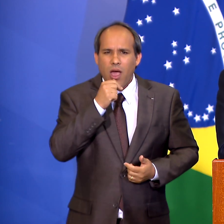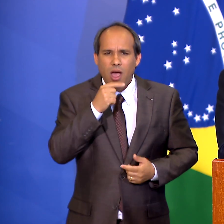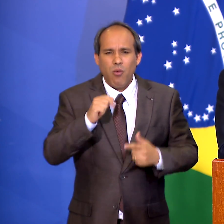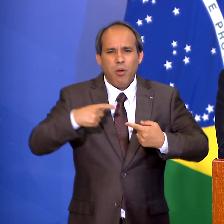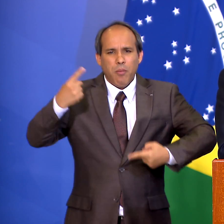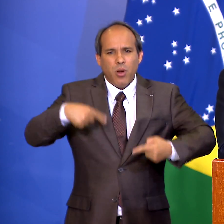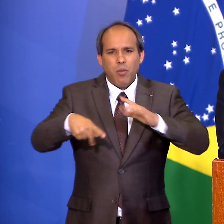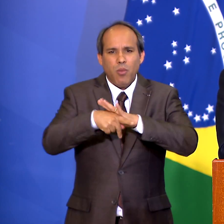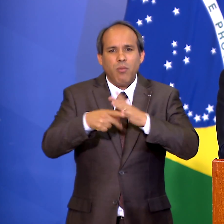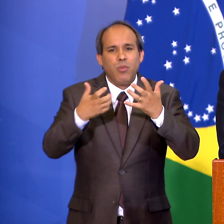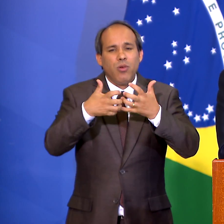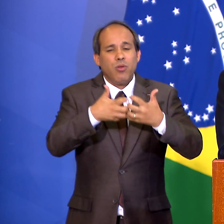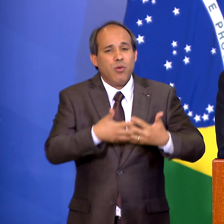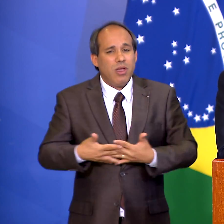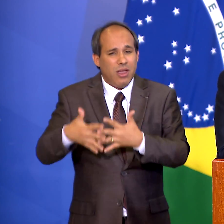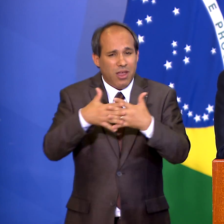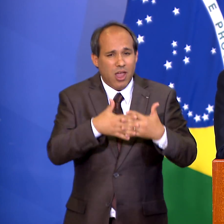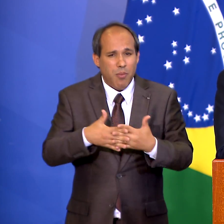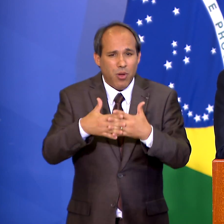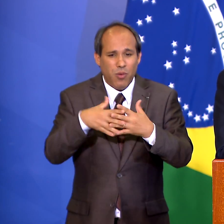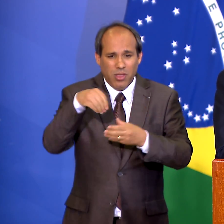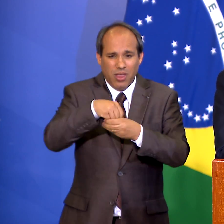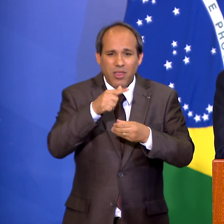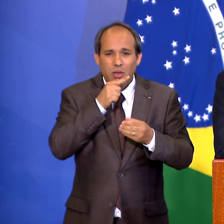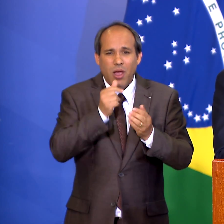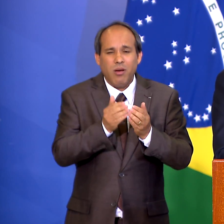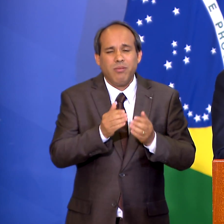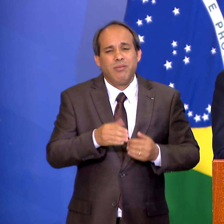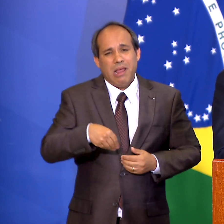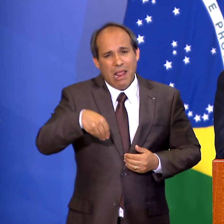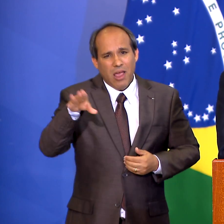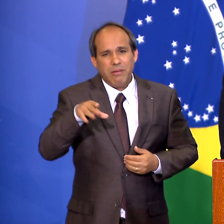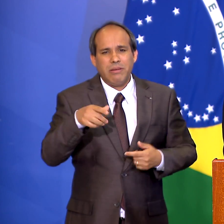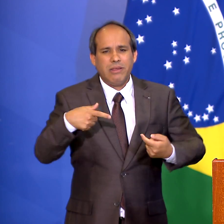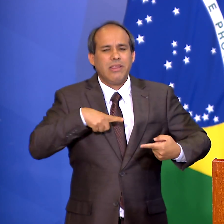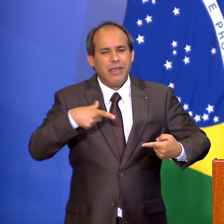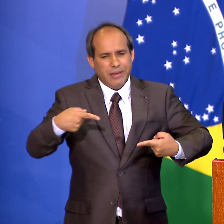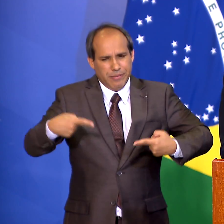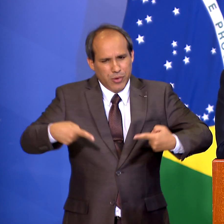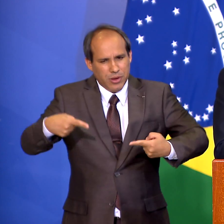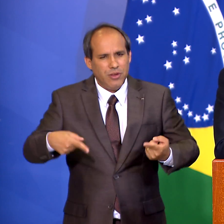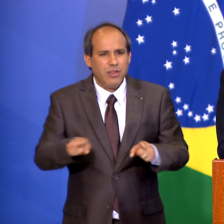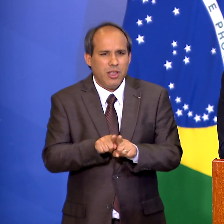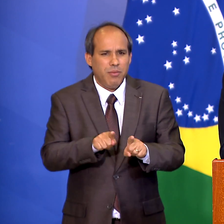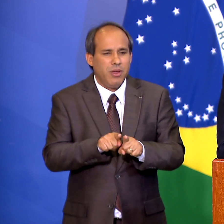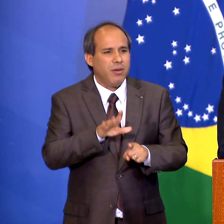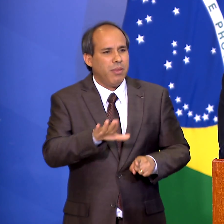carro-pipa, entre outros. Eu não tenho o número exato aqui, Paulo Guedes, mas